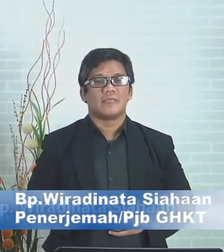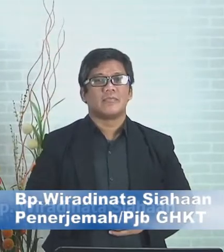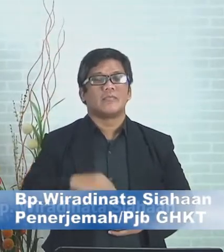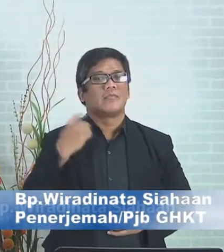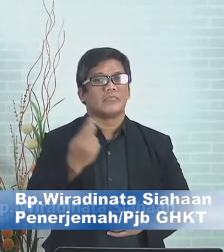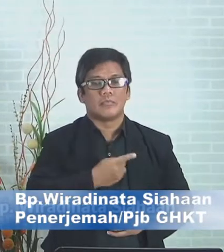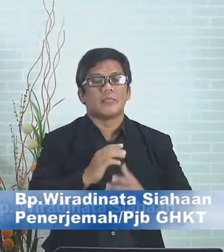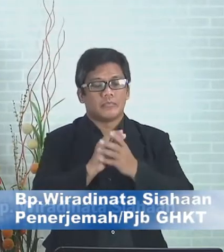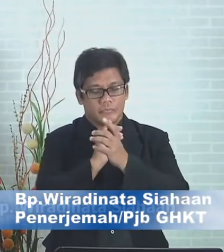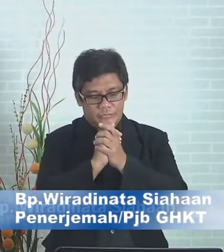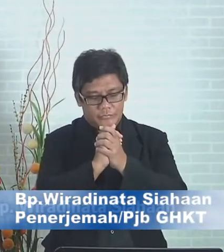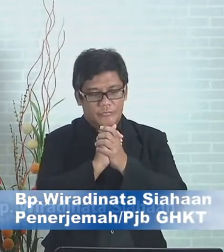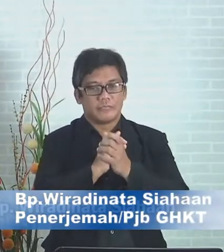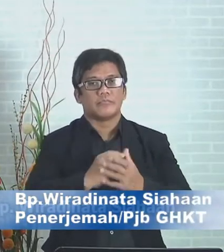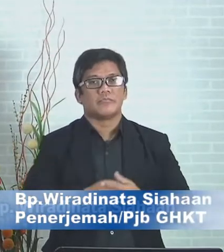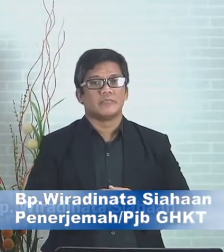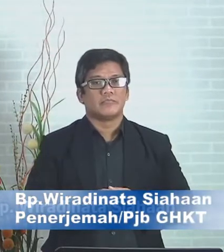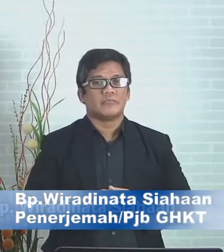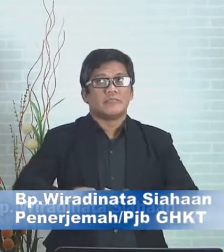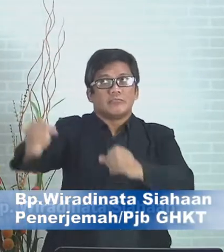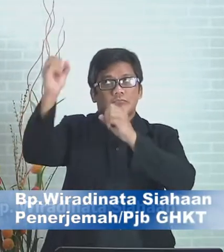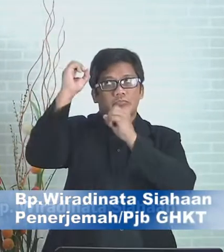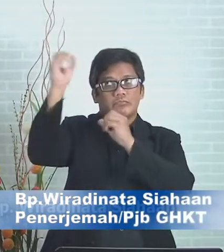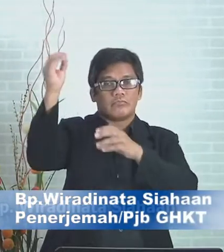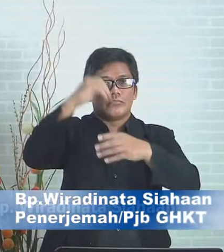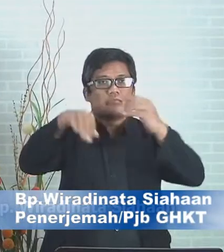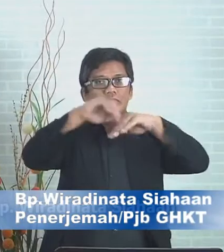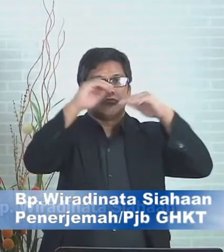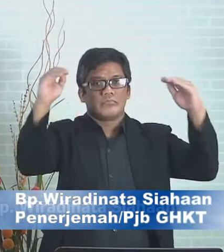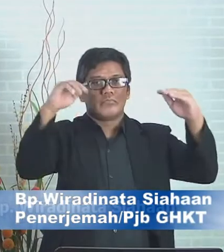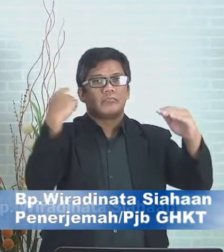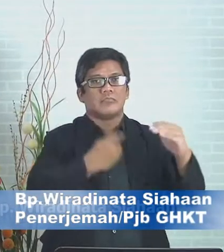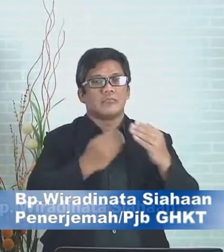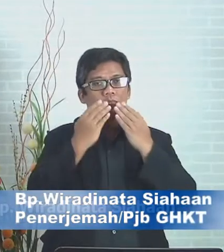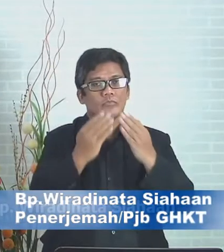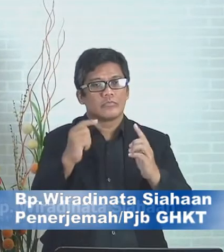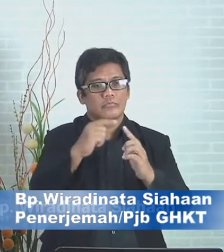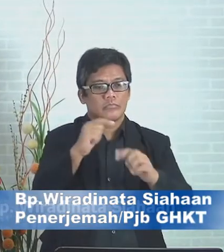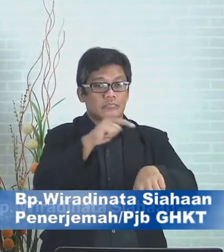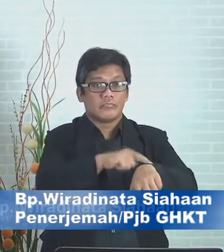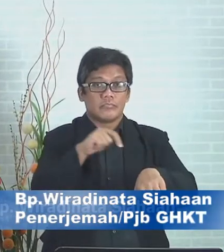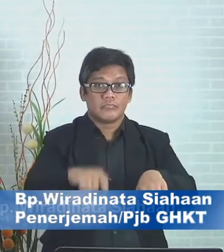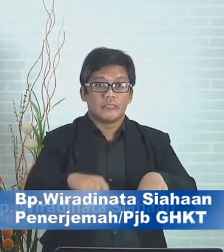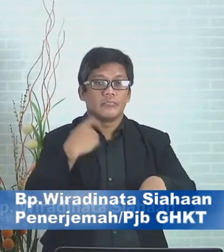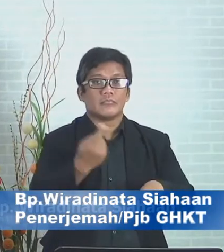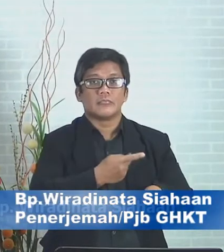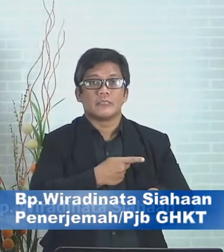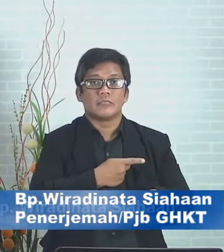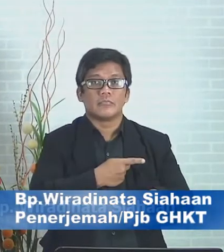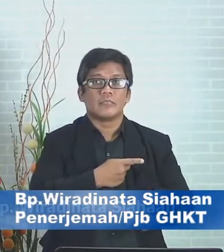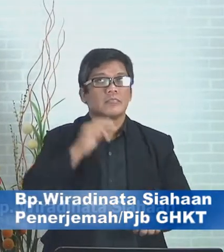kita akan berdoa bapak dalam surga kami bersyukur pada saat ini kami akan